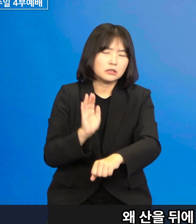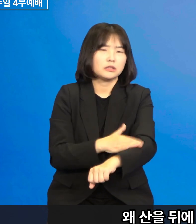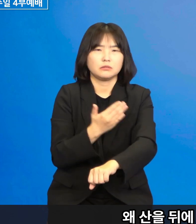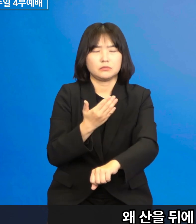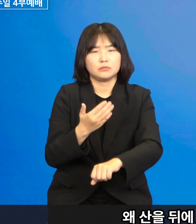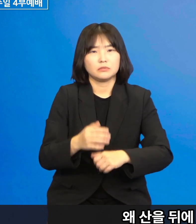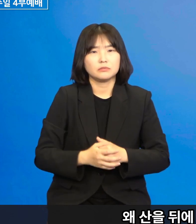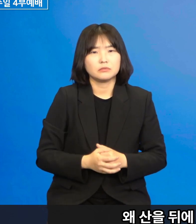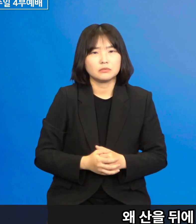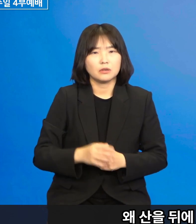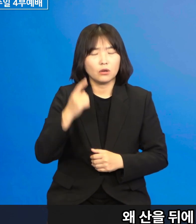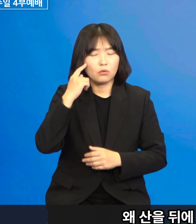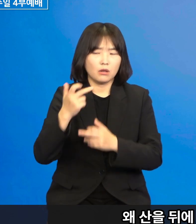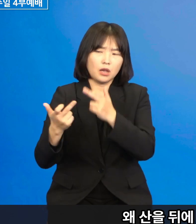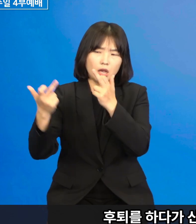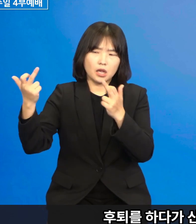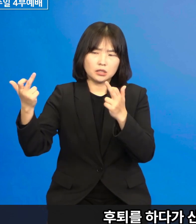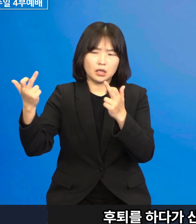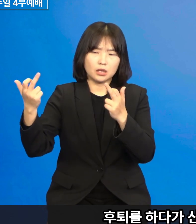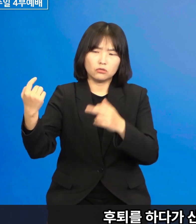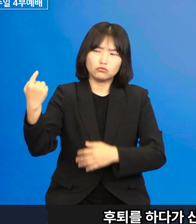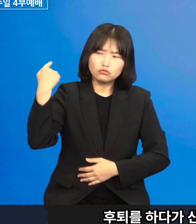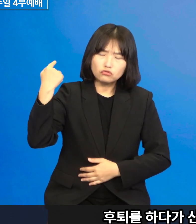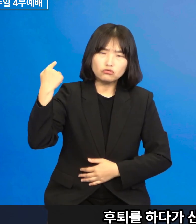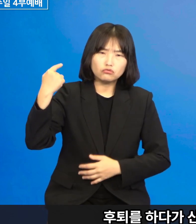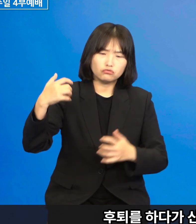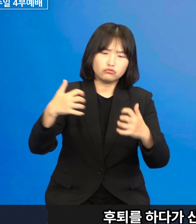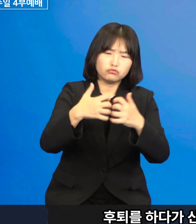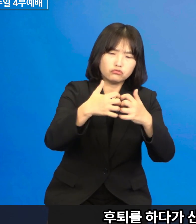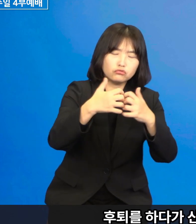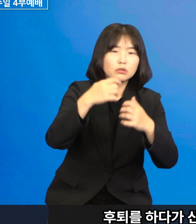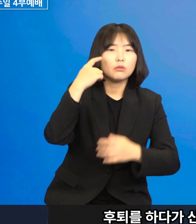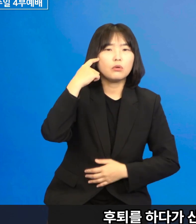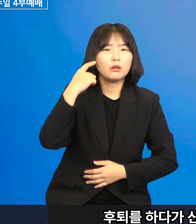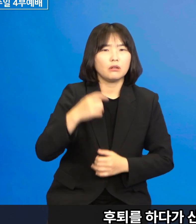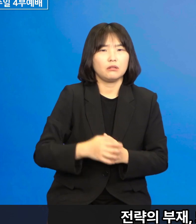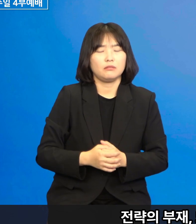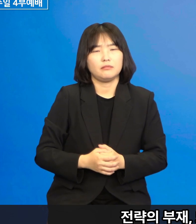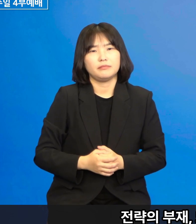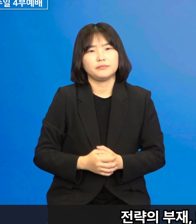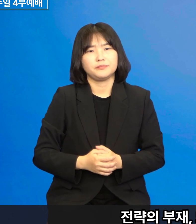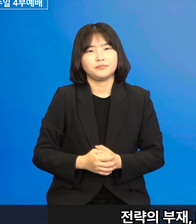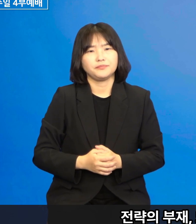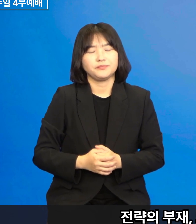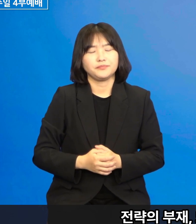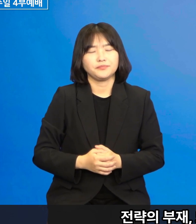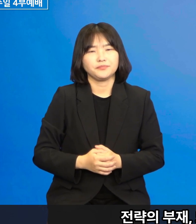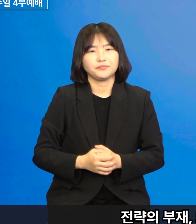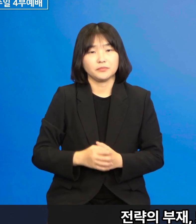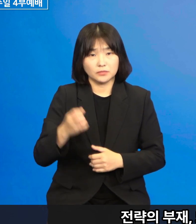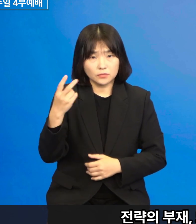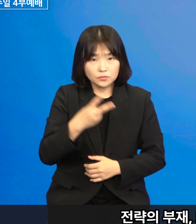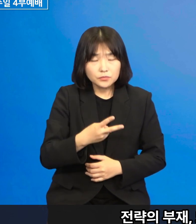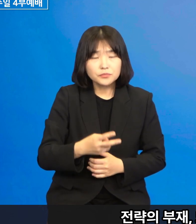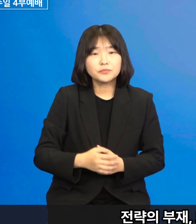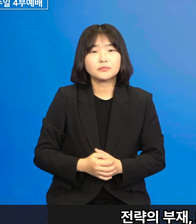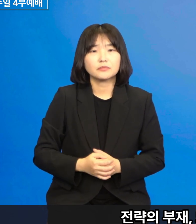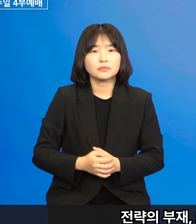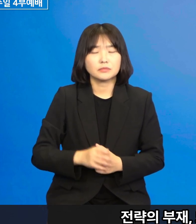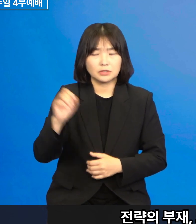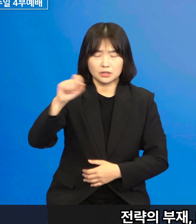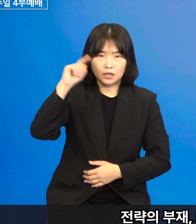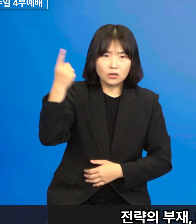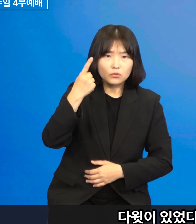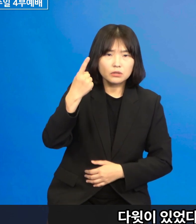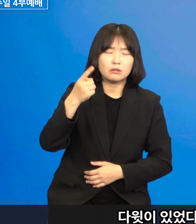왜 산을 뒤에 두고 전쟁을 합니까? 후퇴하다가 산을 마주치니 죽는 거죠. 전략의 부재예요. 또 하나, 다윗의